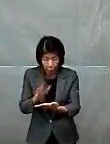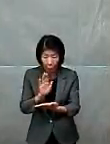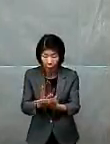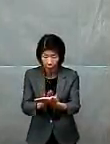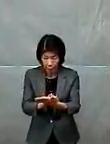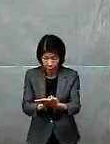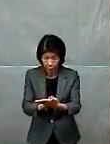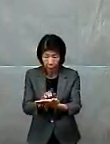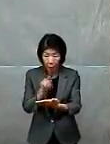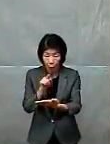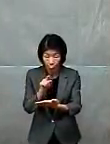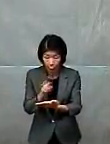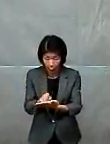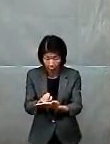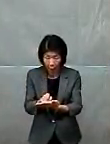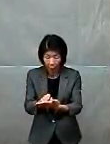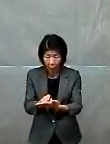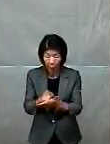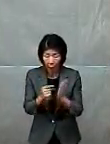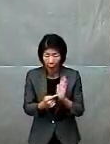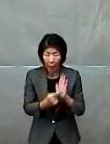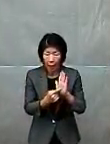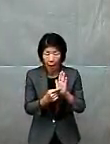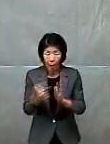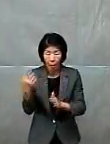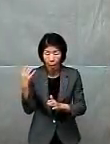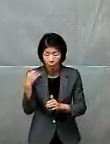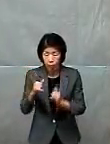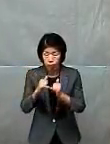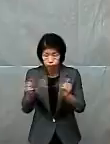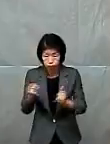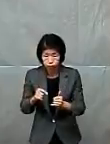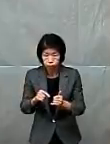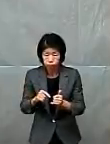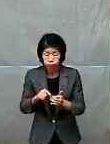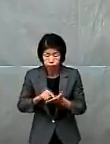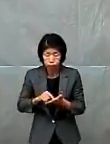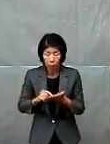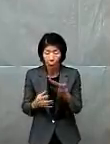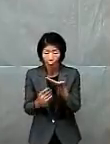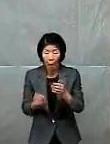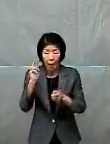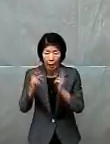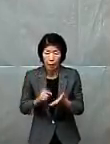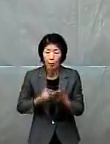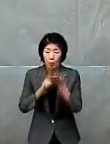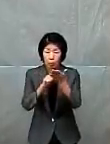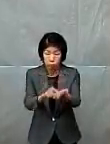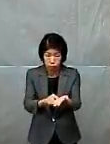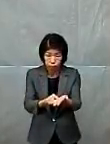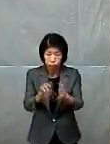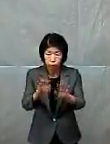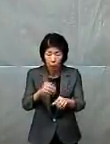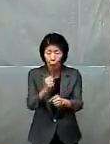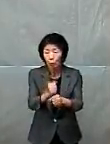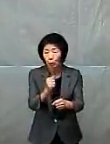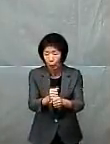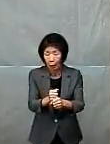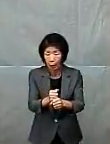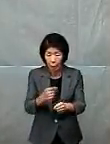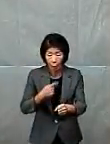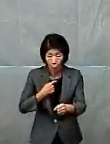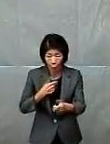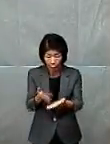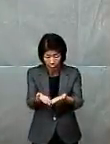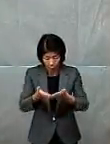が、これは主催者が発注して作成したものであり、講演会としてはその請求を